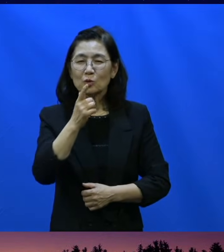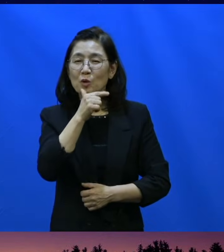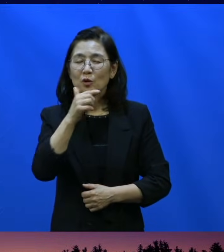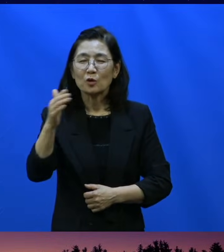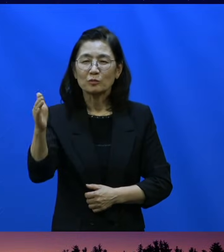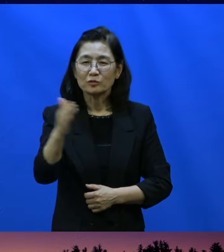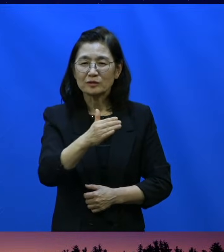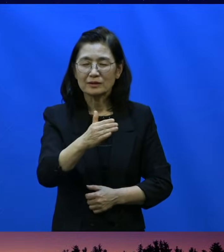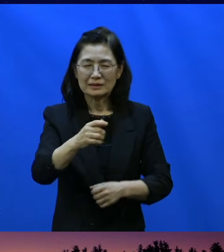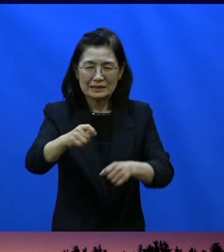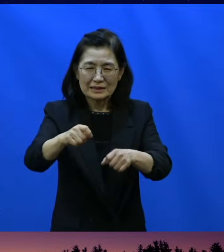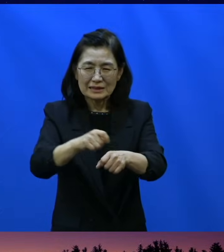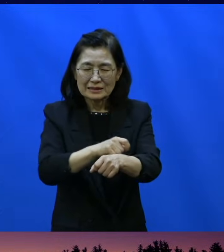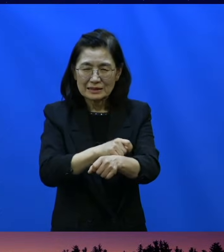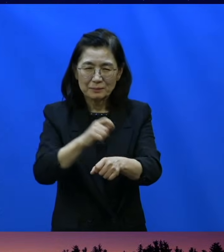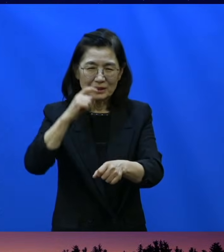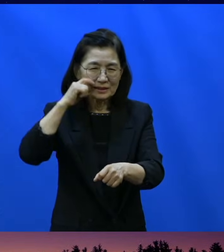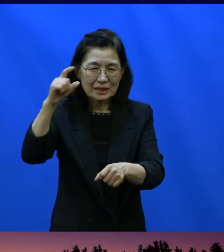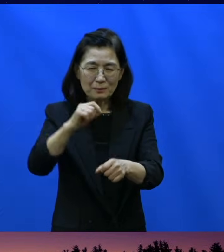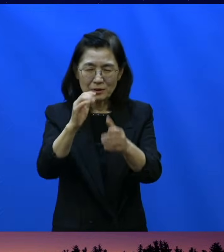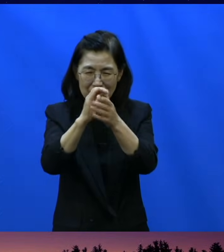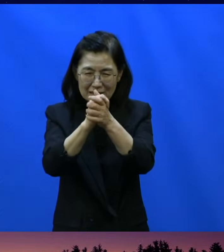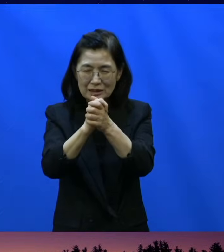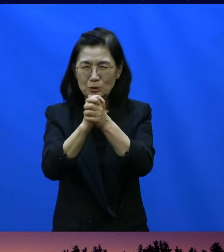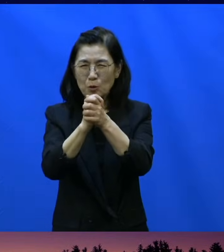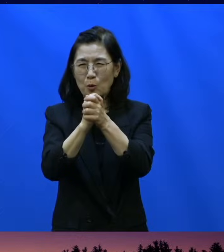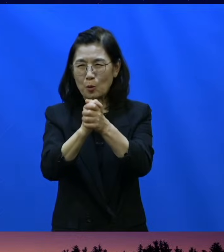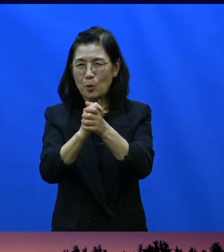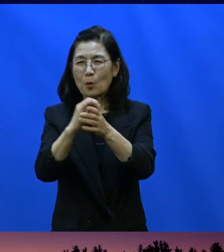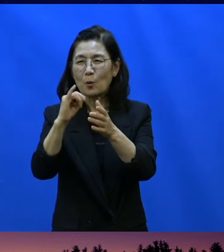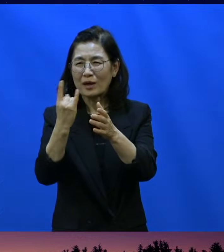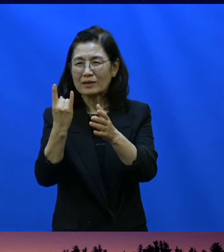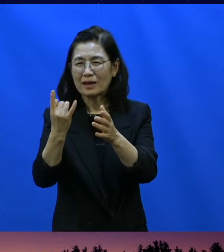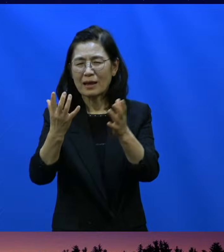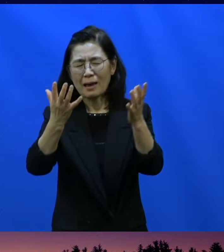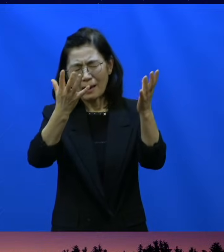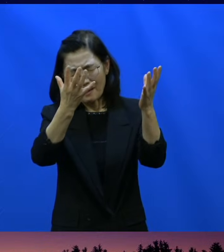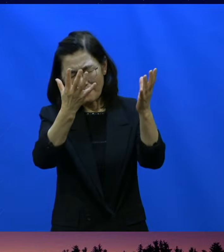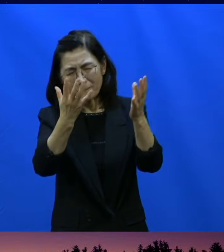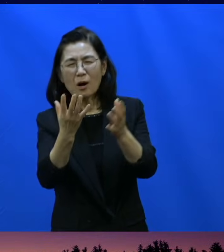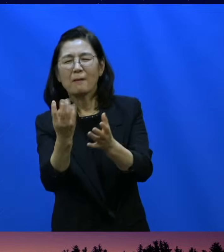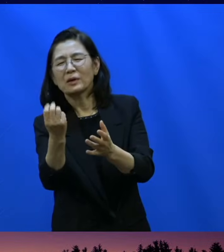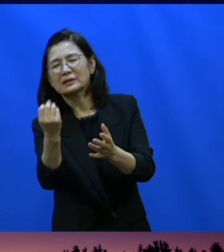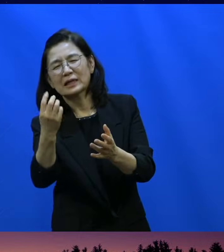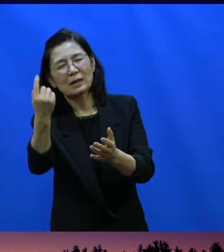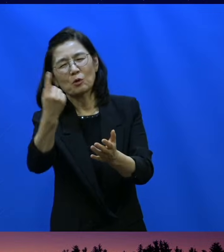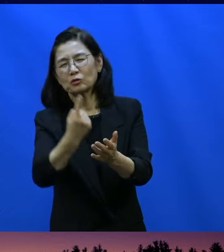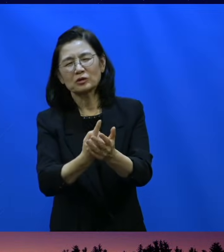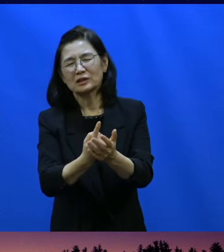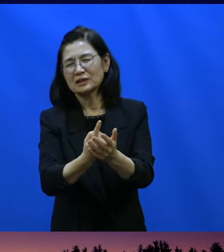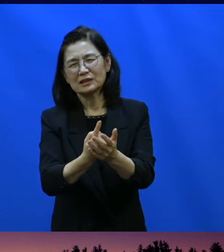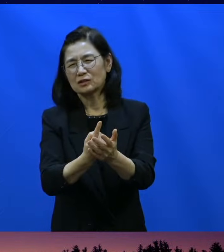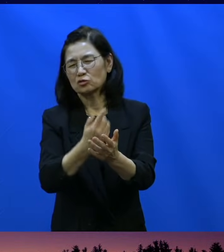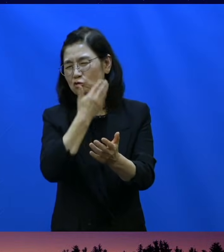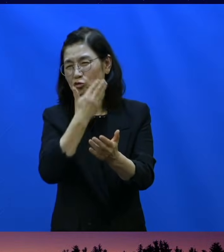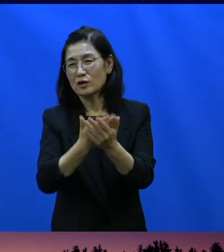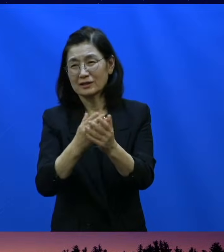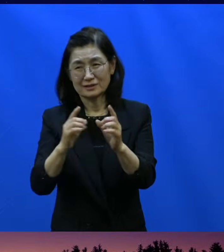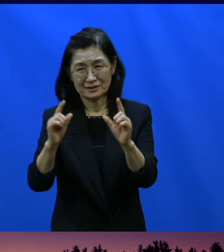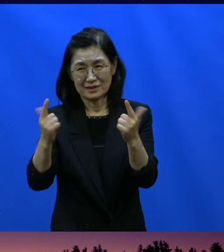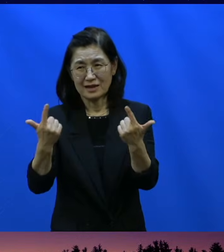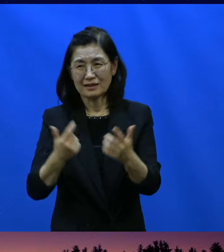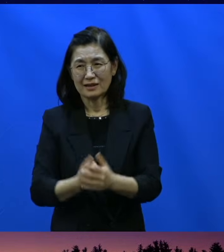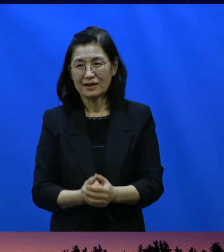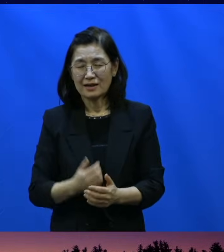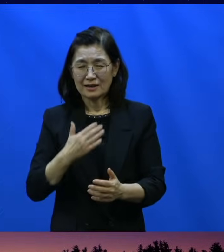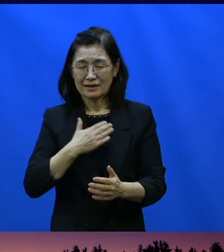근데 몇 명이 나오느냐가 별로 중요해요. 한 명만 나와도 좋아요. 그러면 더 집중력이 있어. 그분에게 나